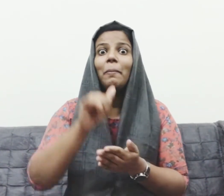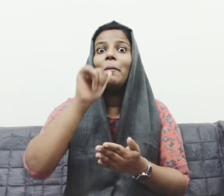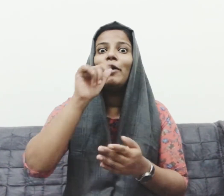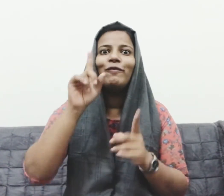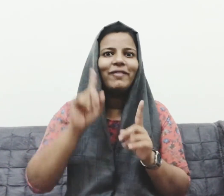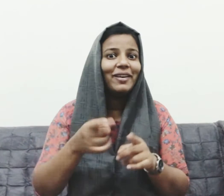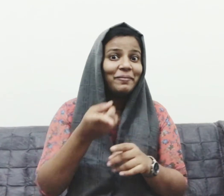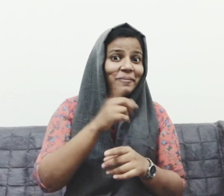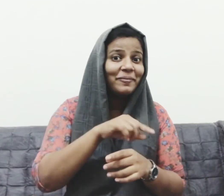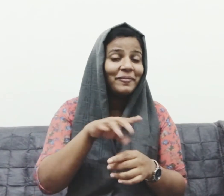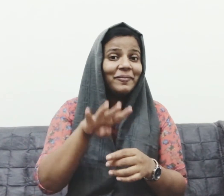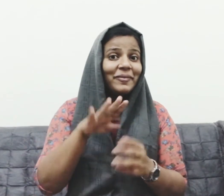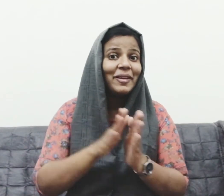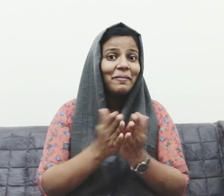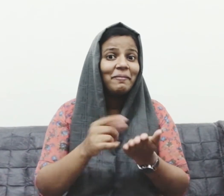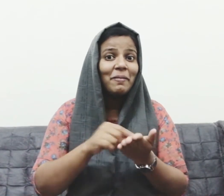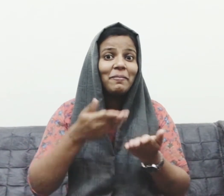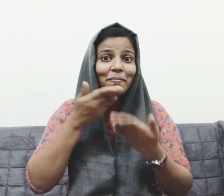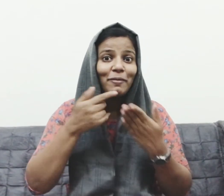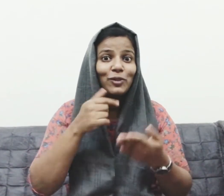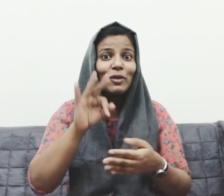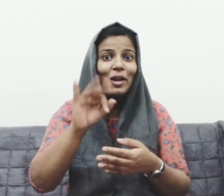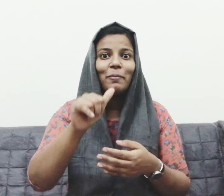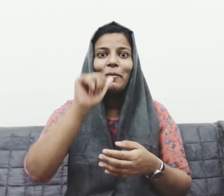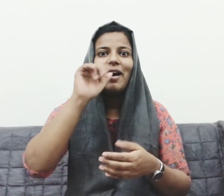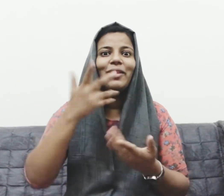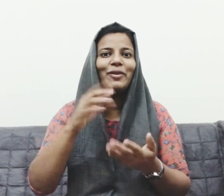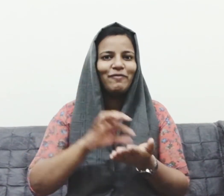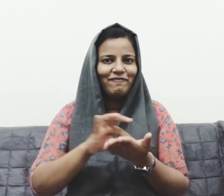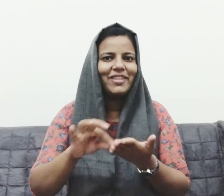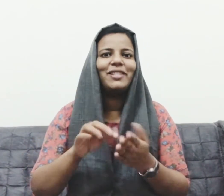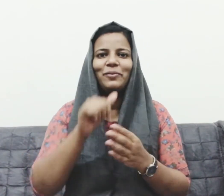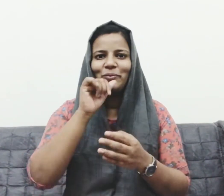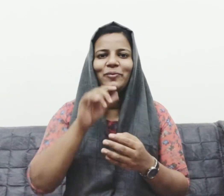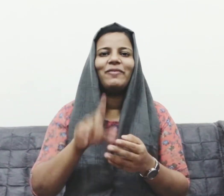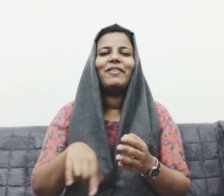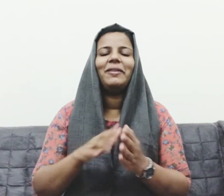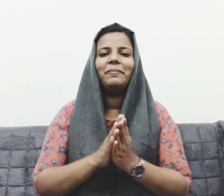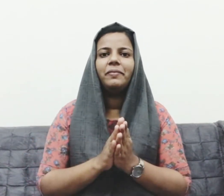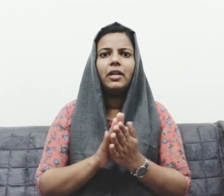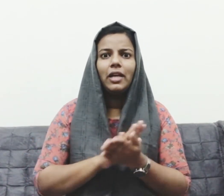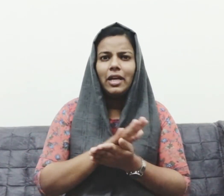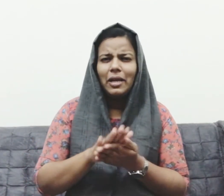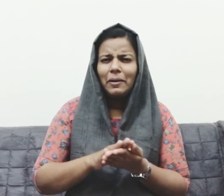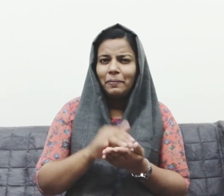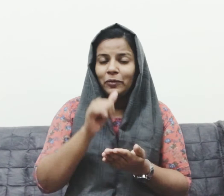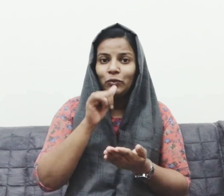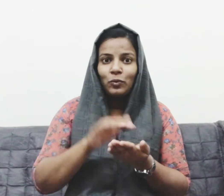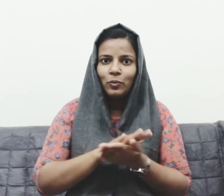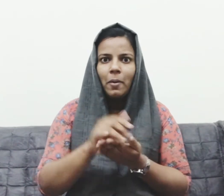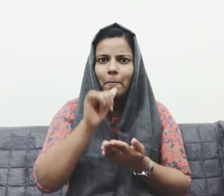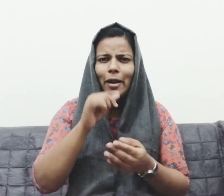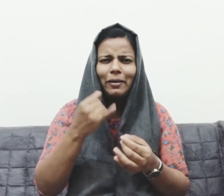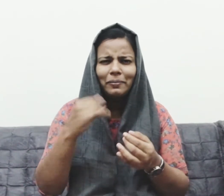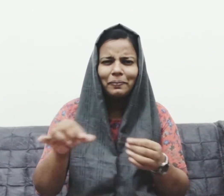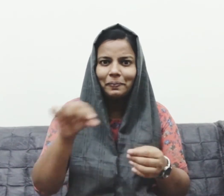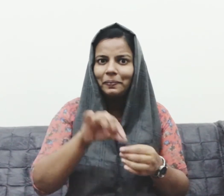പാല് കുടിക്കണമെന്ന് പറഞ്ഞു. അപ്പം ഈ ശുദ്ധമായ പാലെന്ന് പറഞ്ഞാൽ അത് അതിനകത്ത് യാതൊരു മായവും ചേരാത്തതാണ്. ഇതുപോലെ